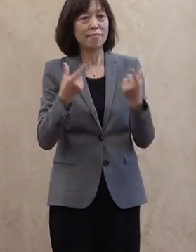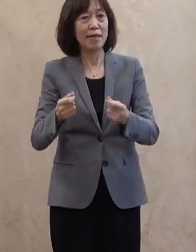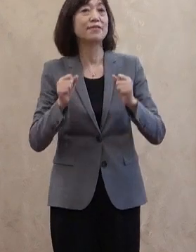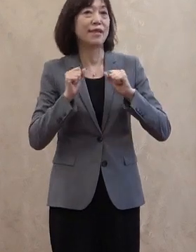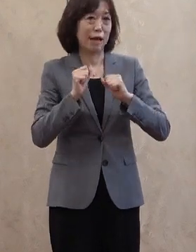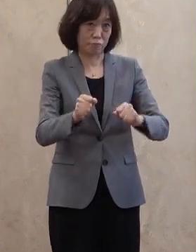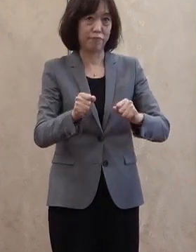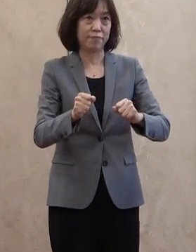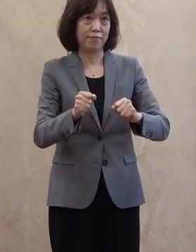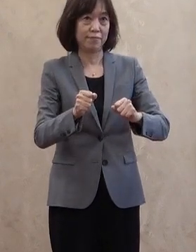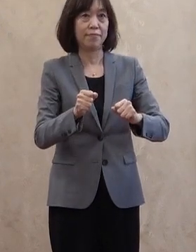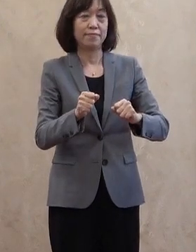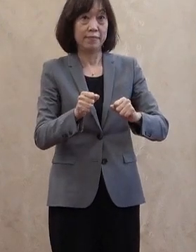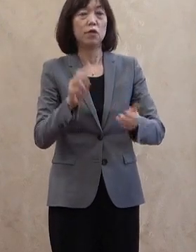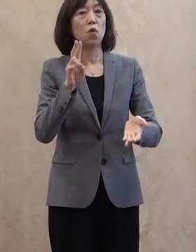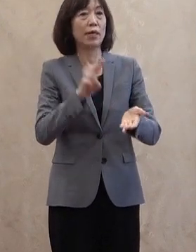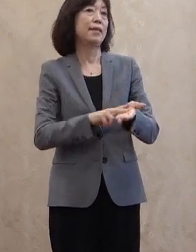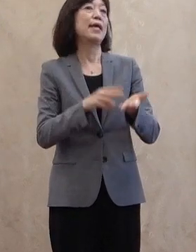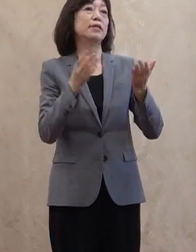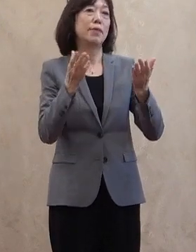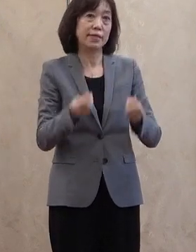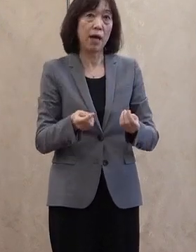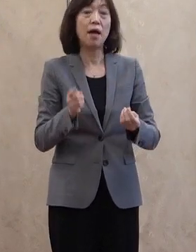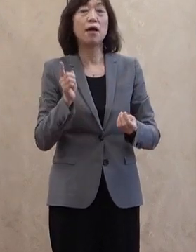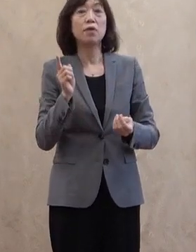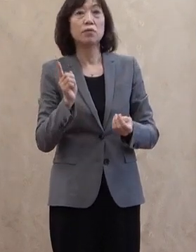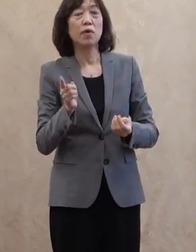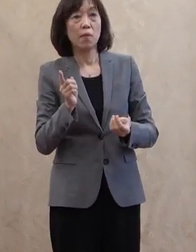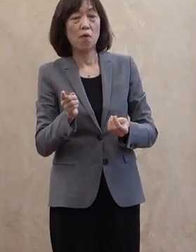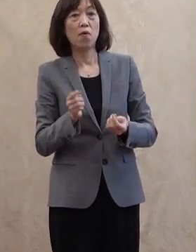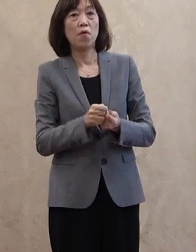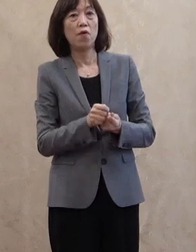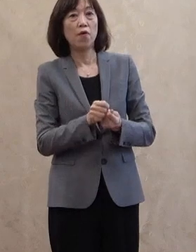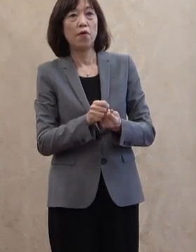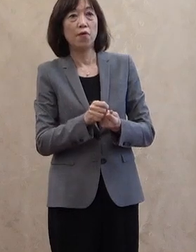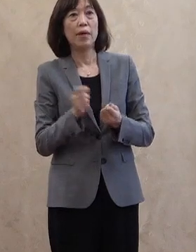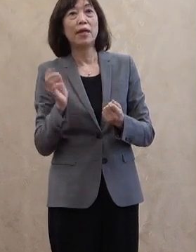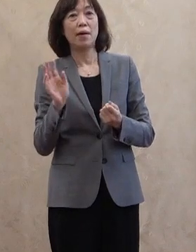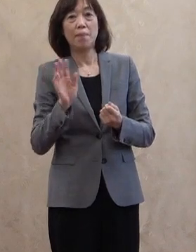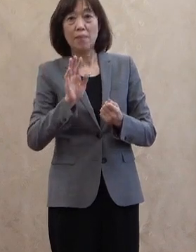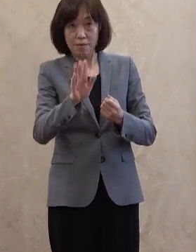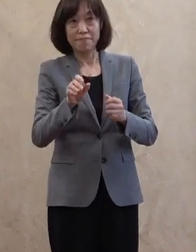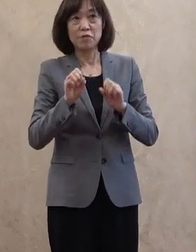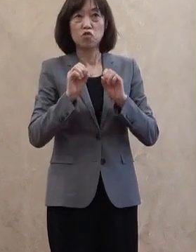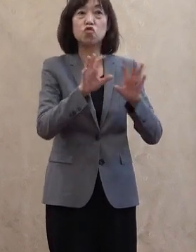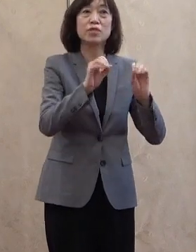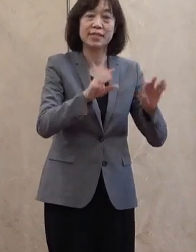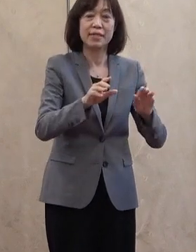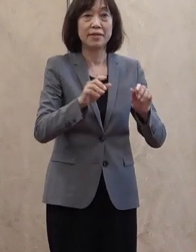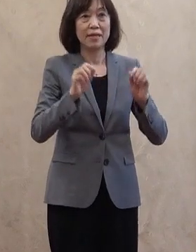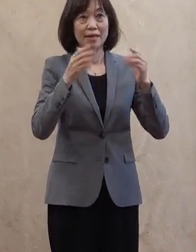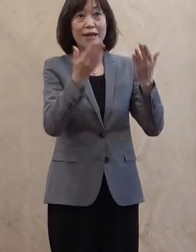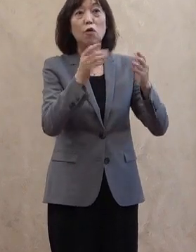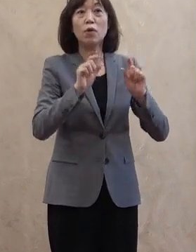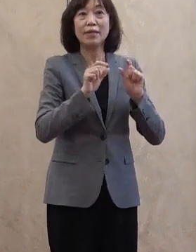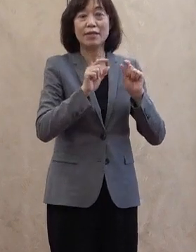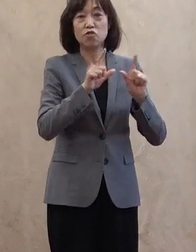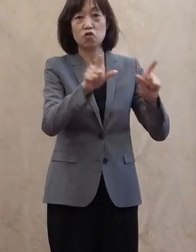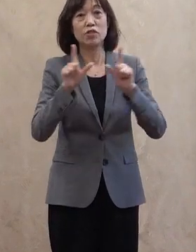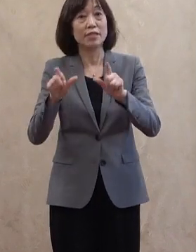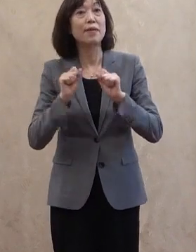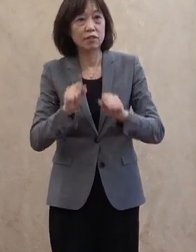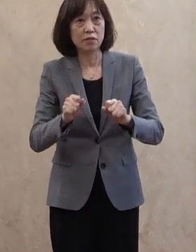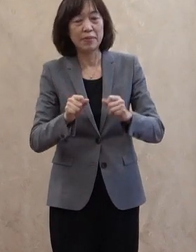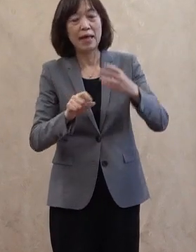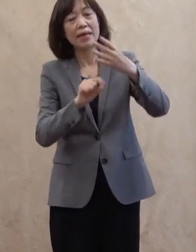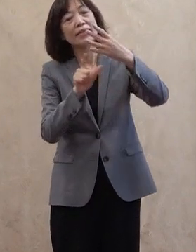ということを今決定をいたしましたので、それを学校に通知しているということです。特に3月中旬以降の部活